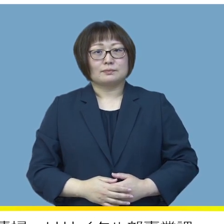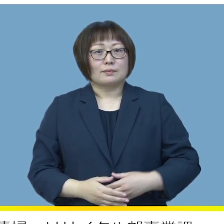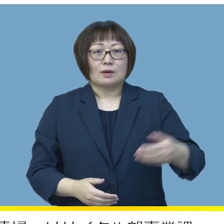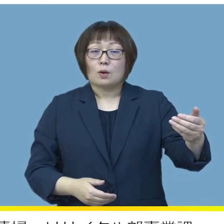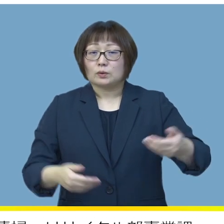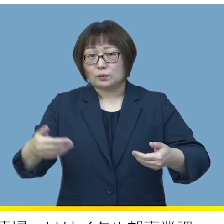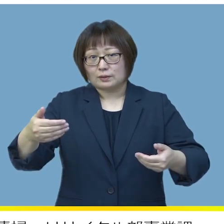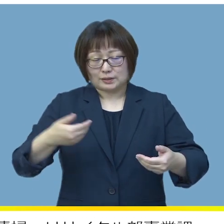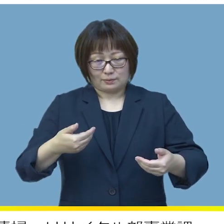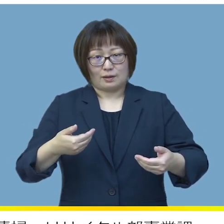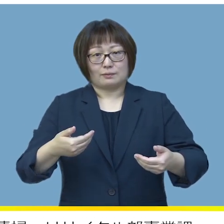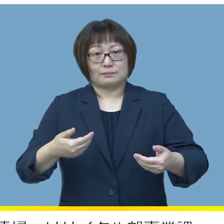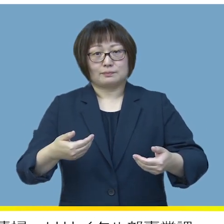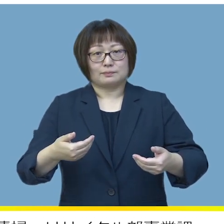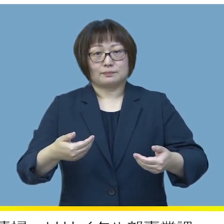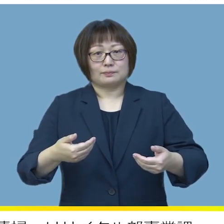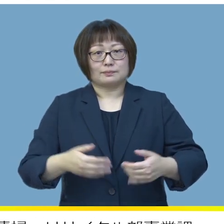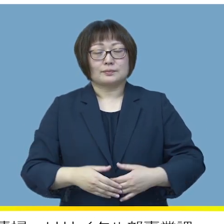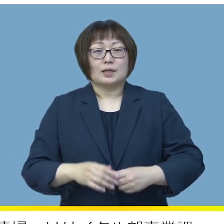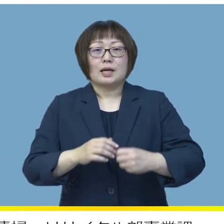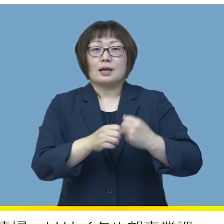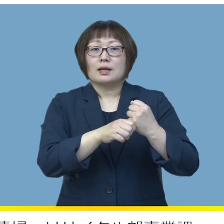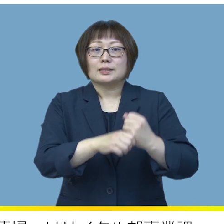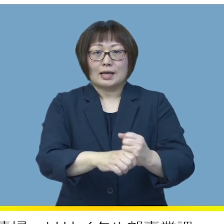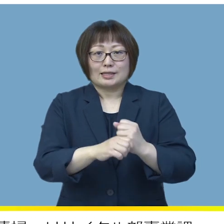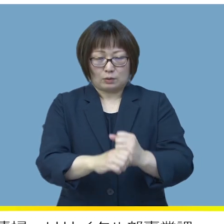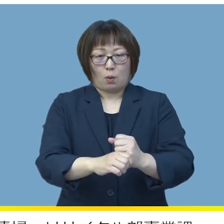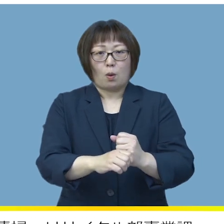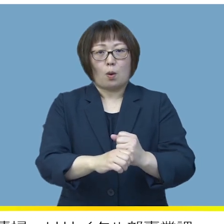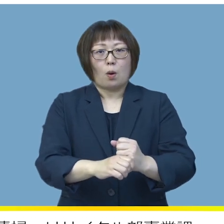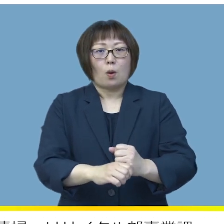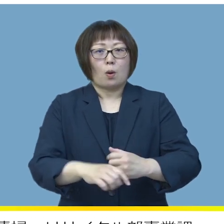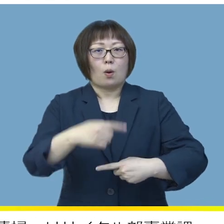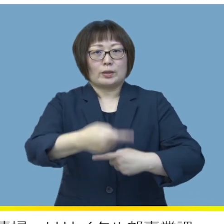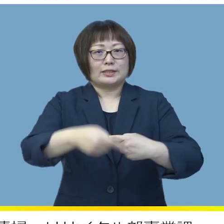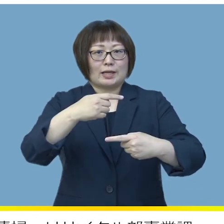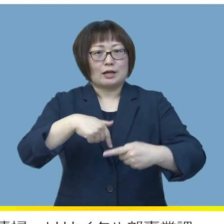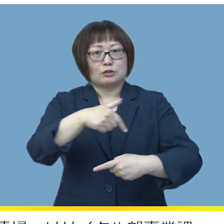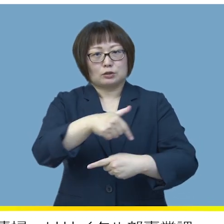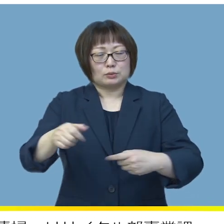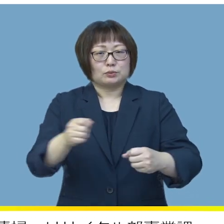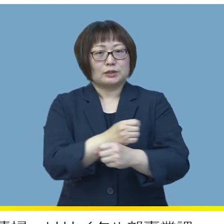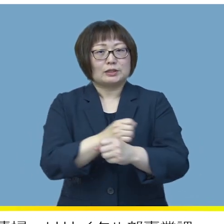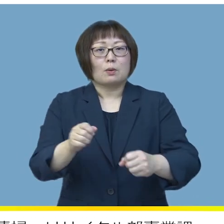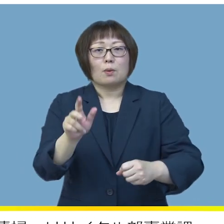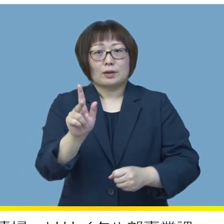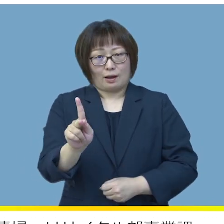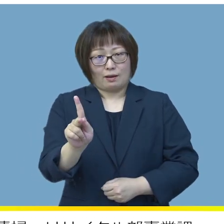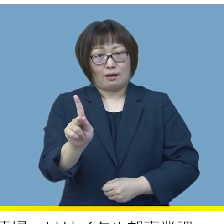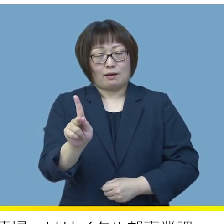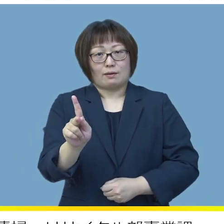お問い合わせま清掃をリサイクル部事業課